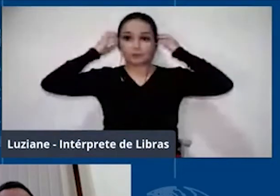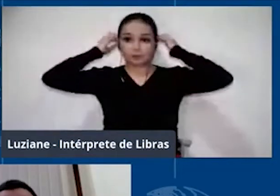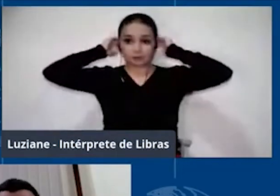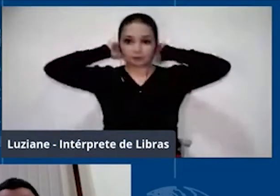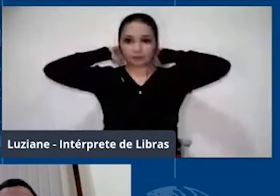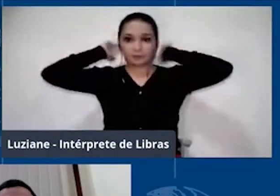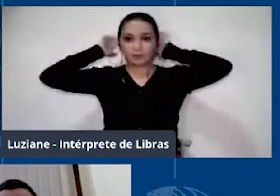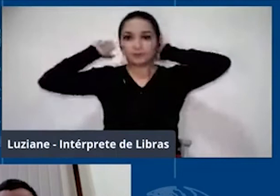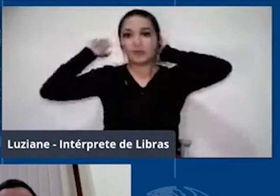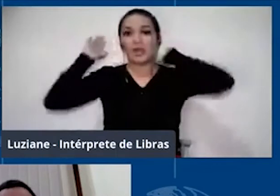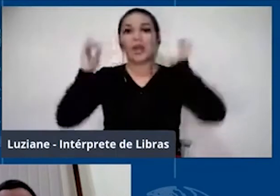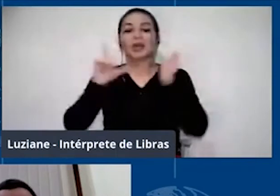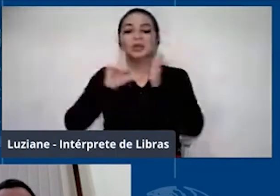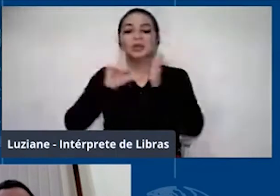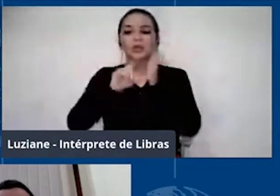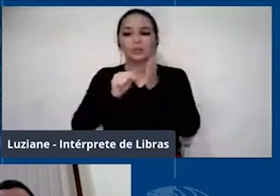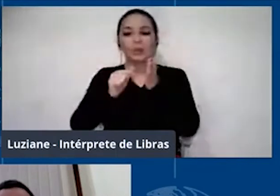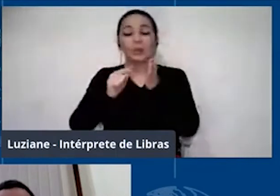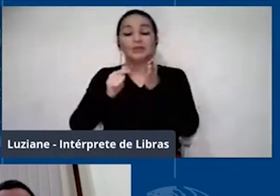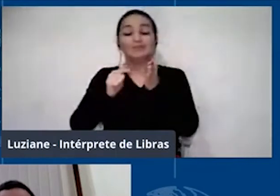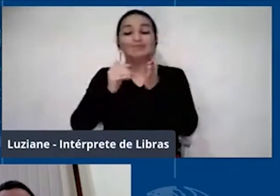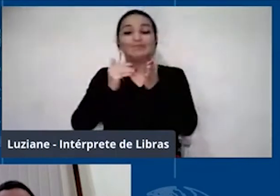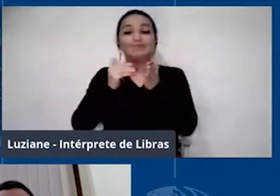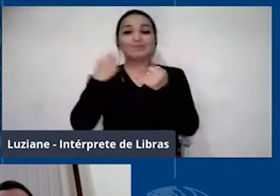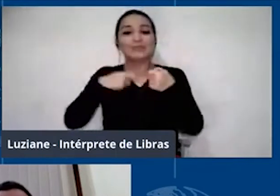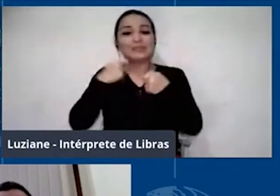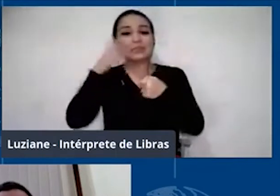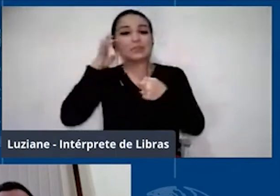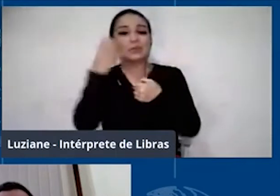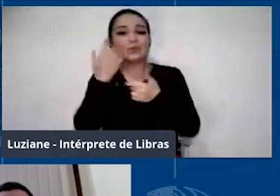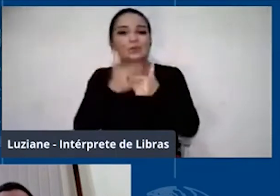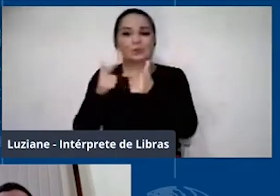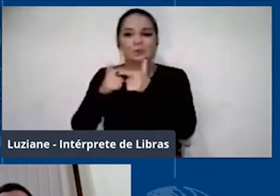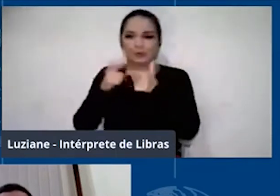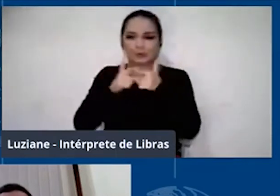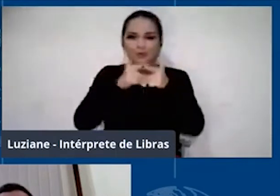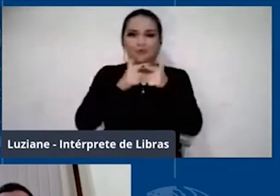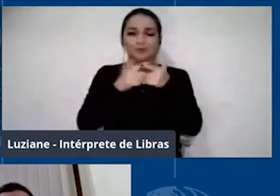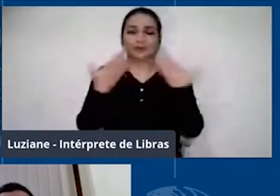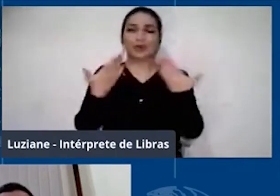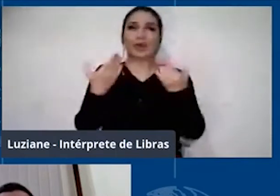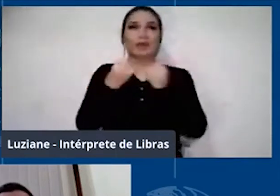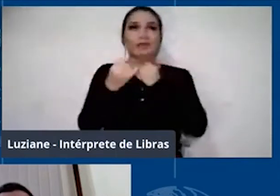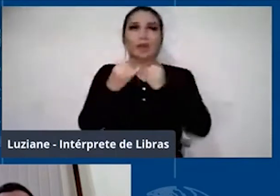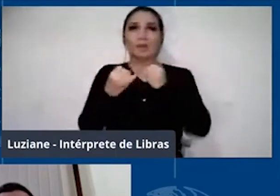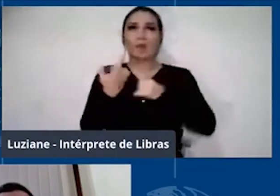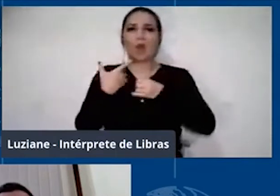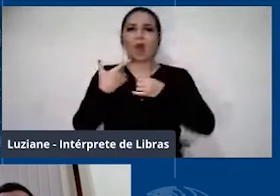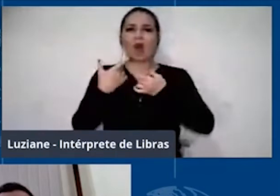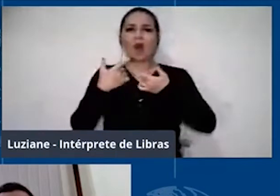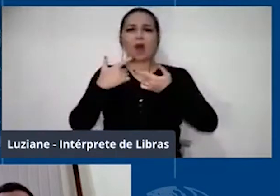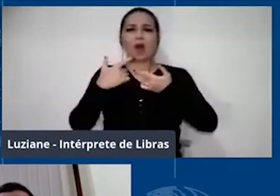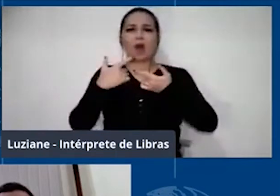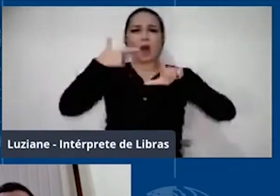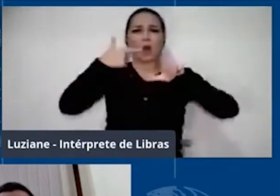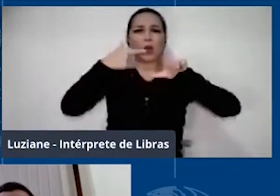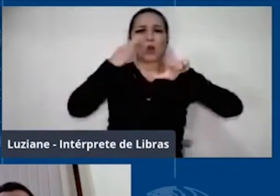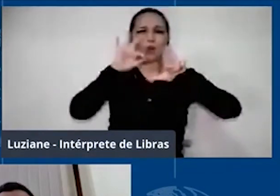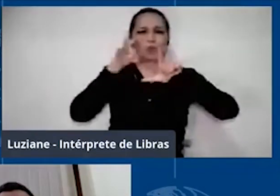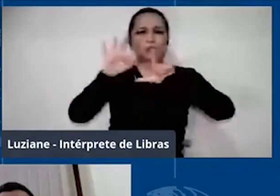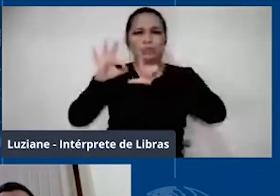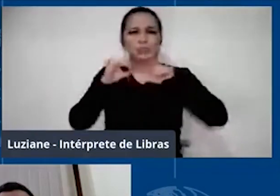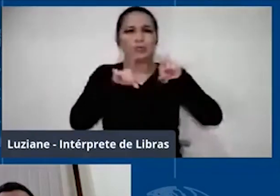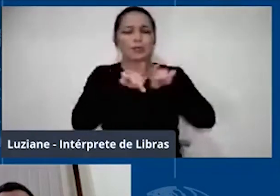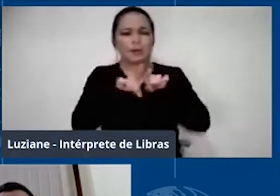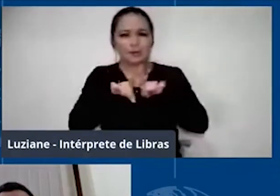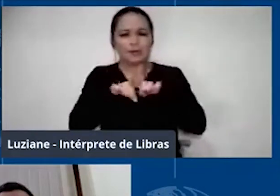nós para desatar numa hora dessas. Então, porque ele está sofrendo. Ou o custo logístico. Eu lembro que quando estava na Comissão de Agricultura, que eu